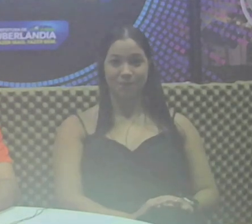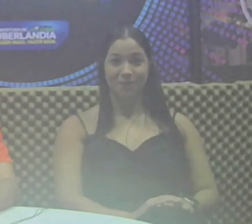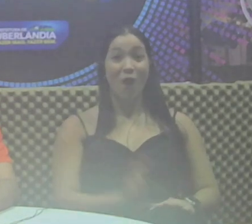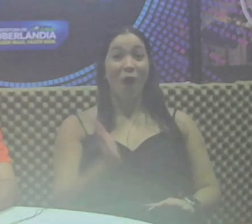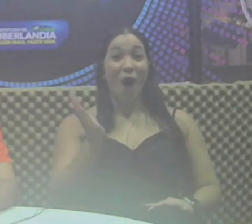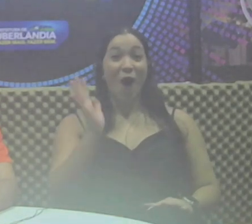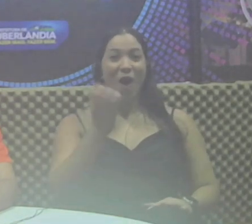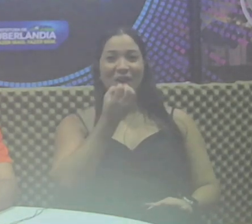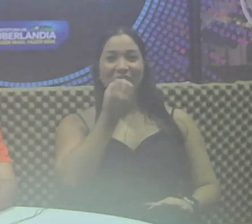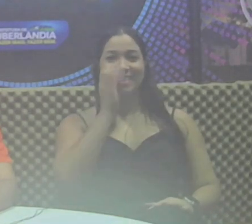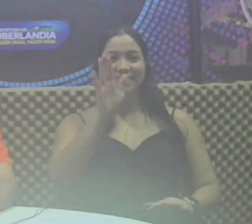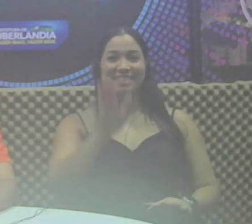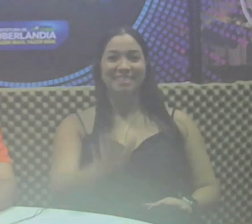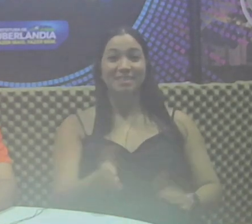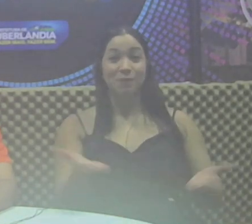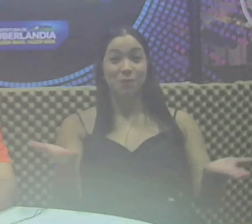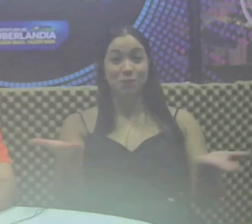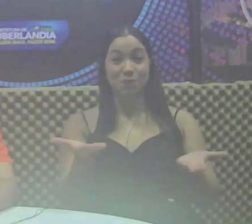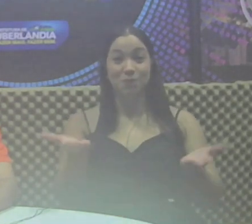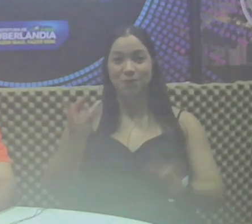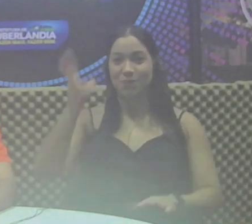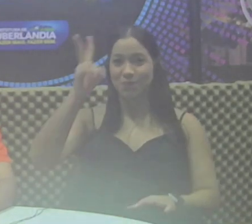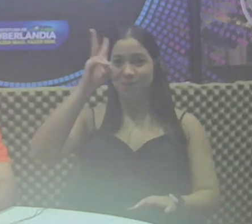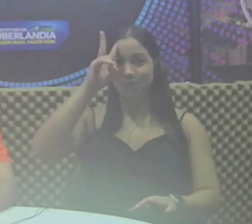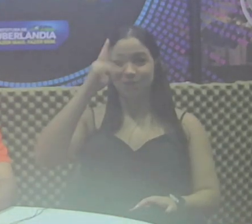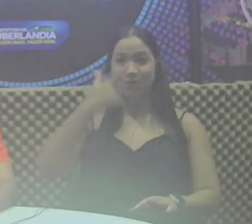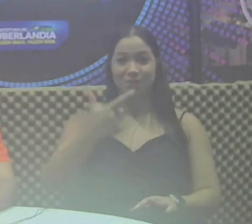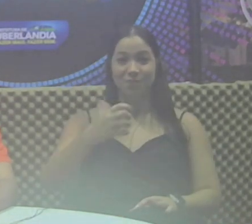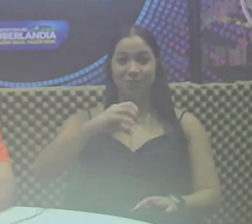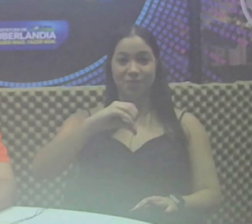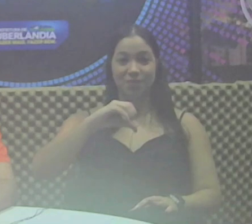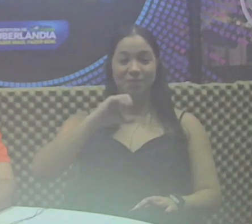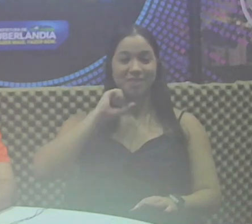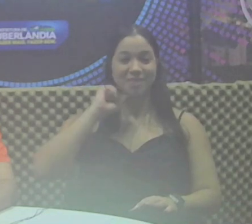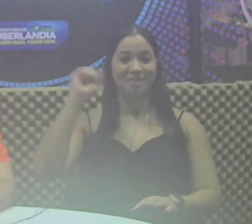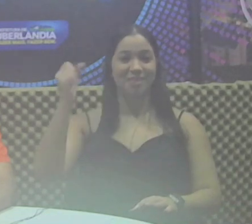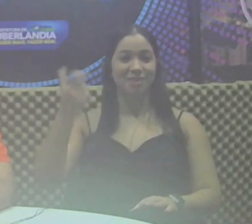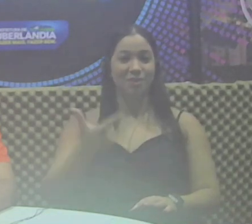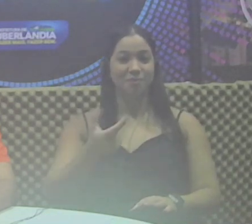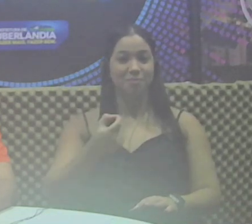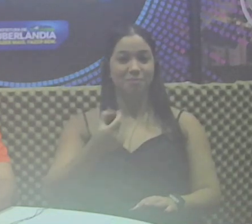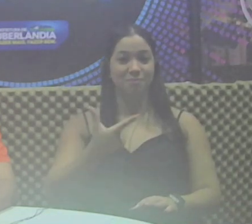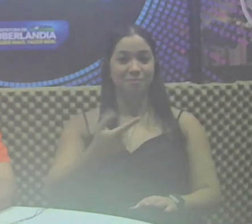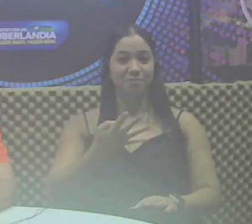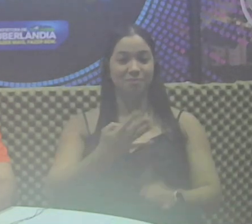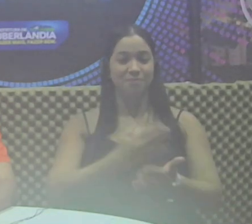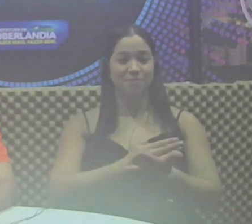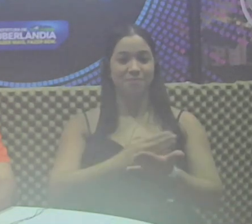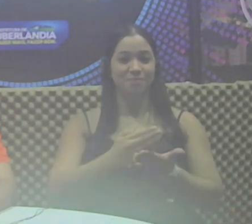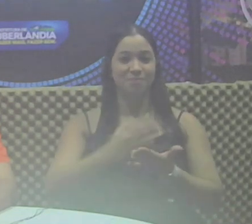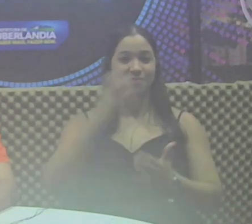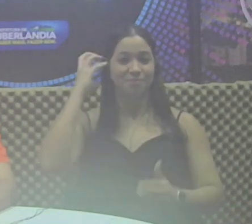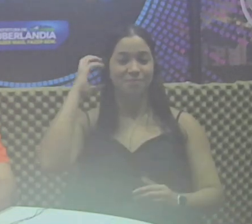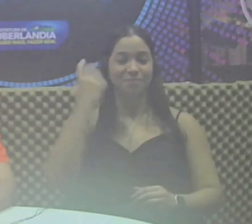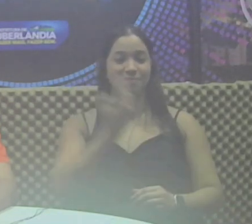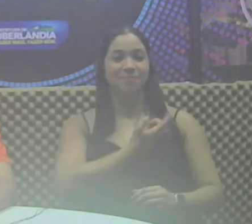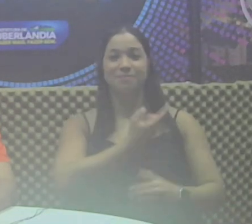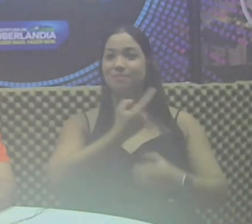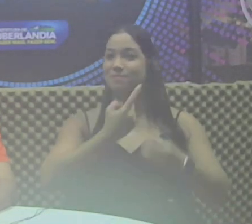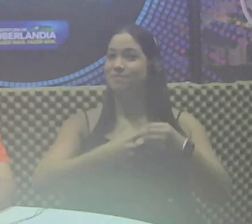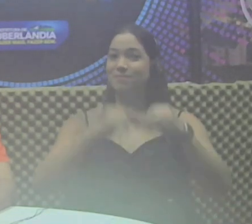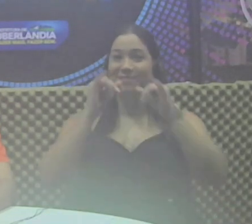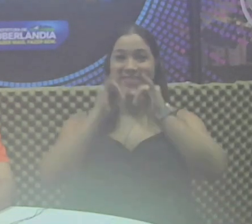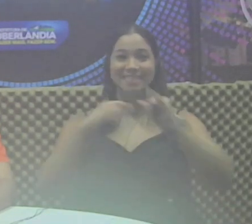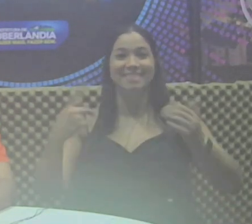Olá, boa tarde. Hoje é segunda-feira, dia 29 de abril de 2024. Está no ar a Rádio Nossa Cidade com um boletim de notícias sobre o que de